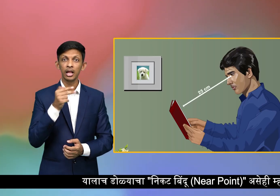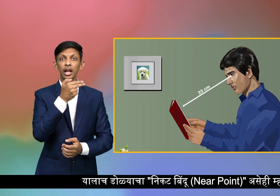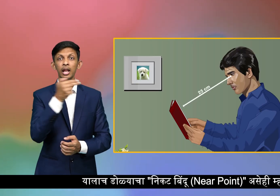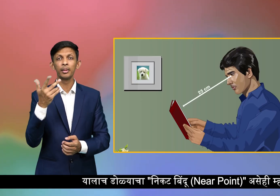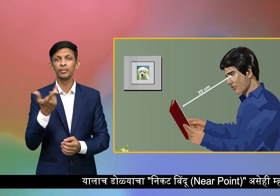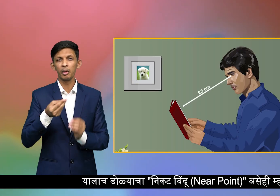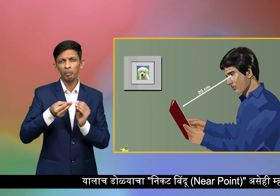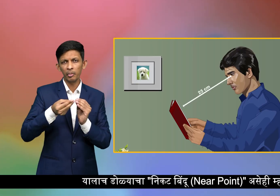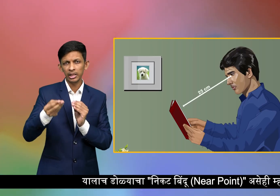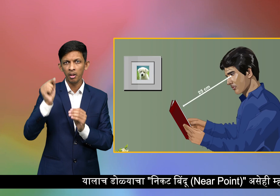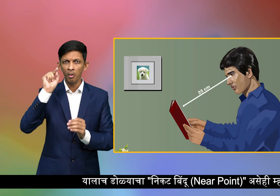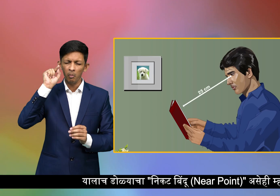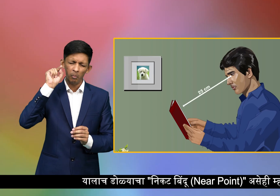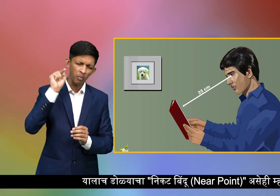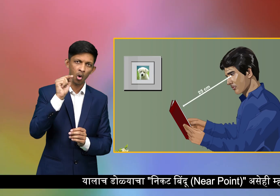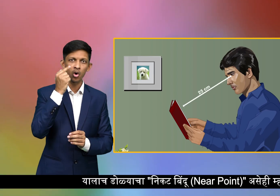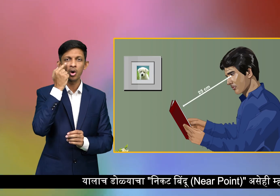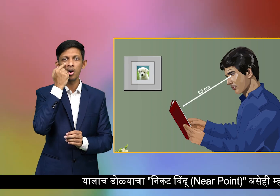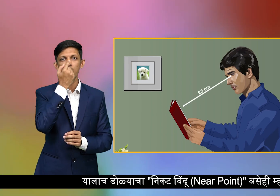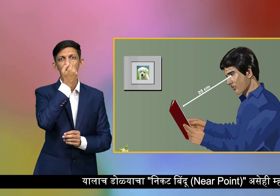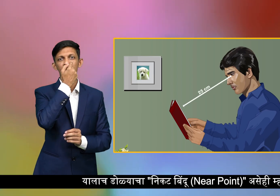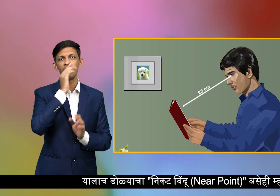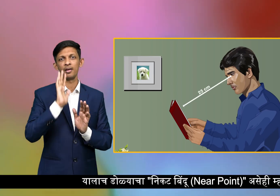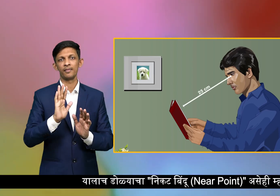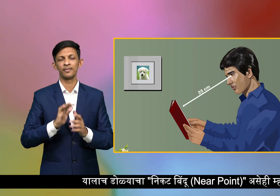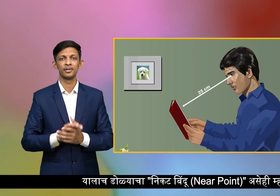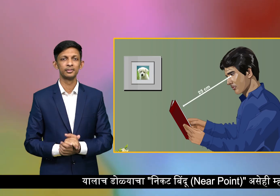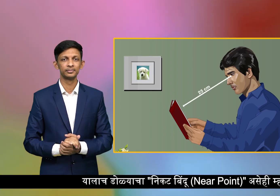यालाच डोळ्याचा निकटबिंदू नियर पॉइंट असेही म्हणतात.